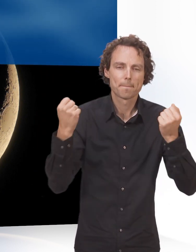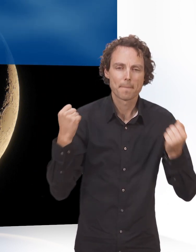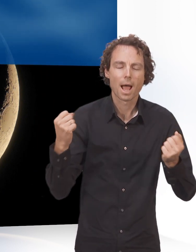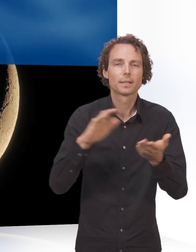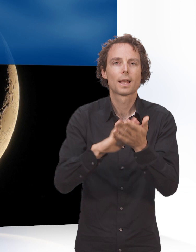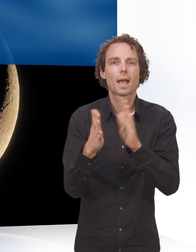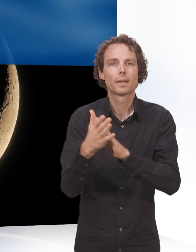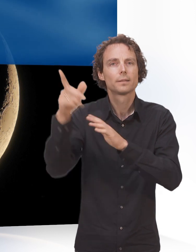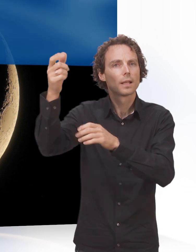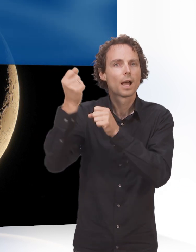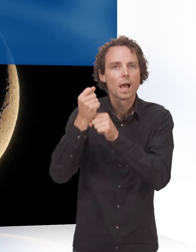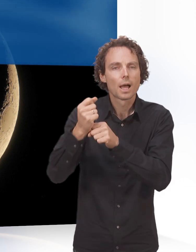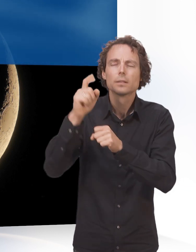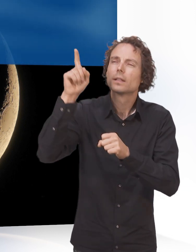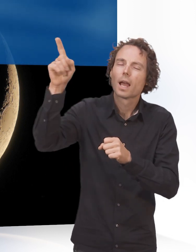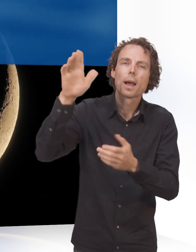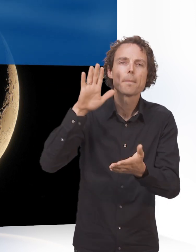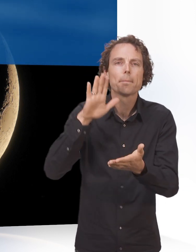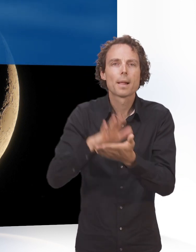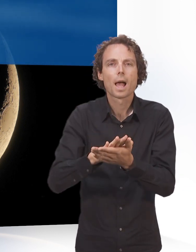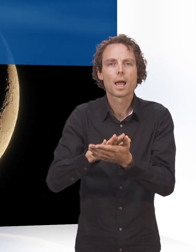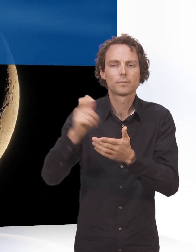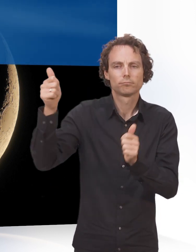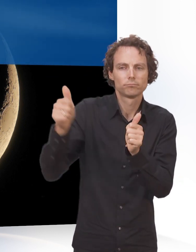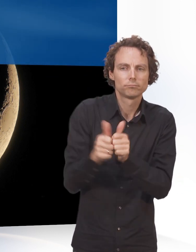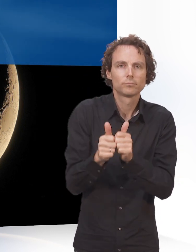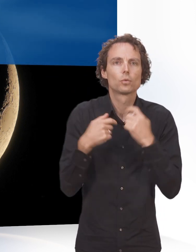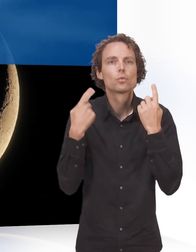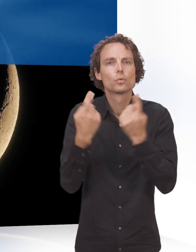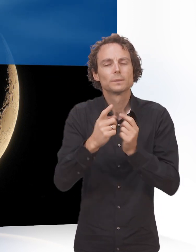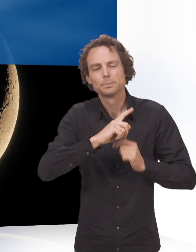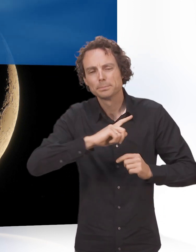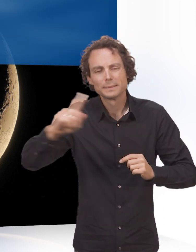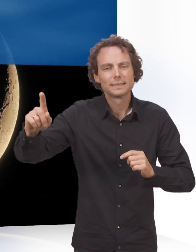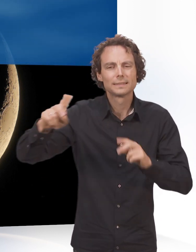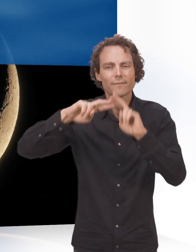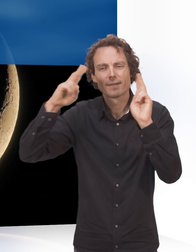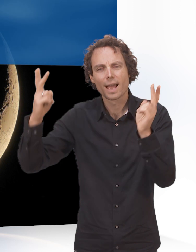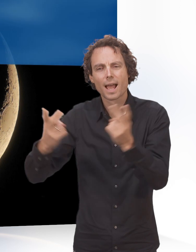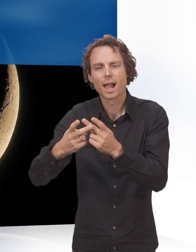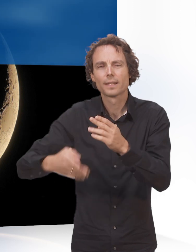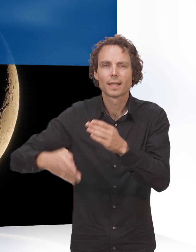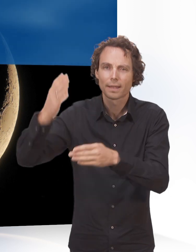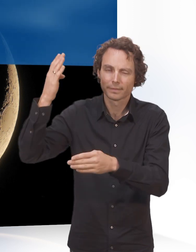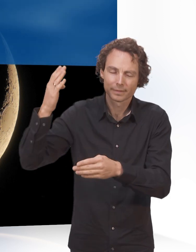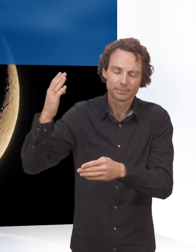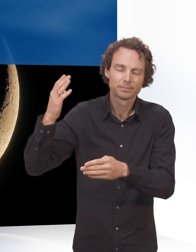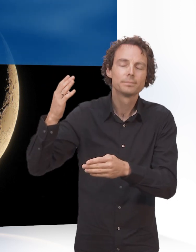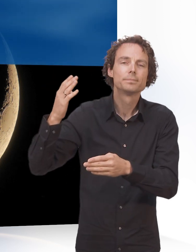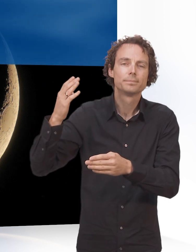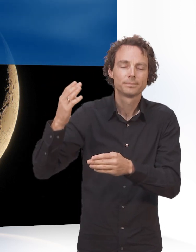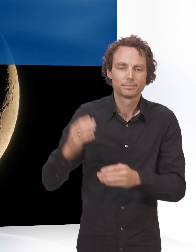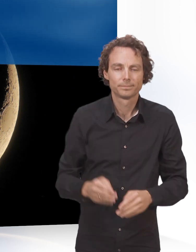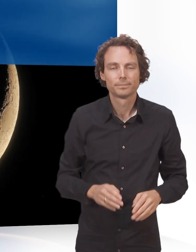Händen hält. Er bleibt bei uns bis ans Ende der